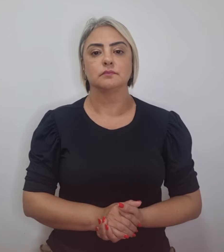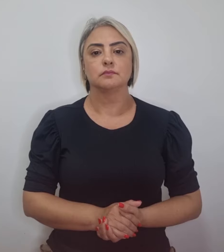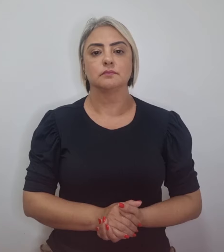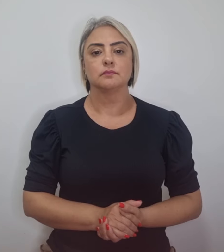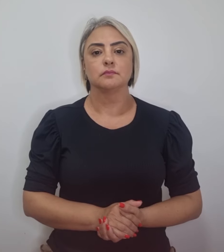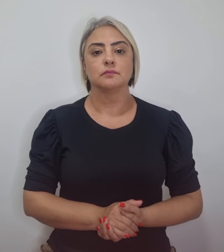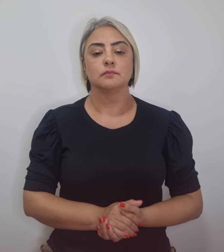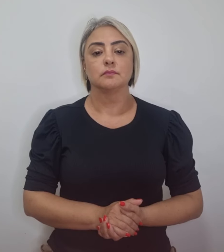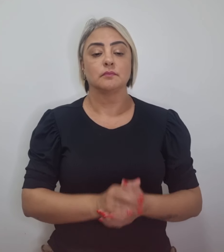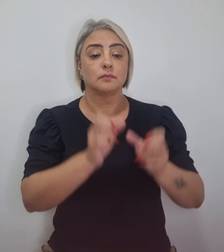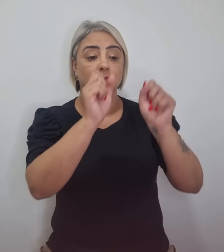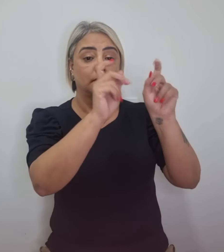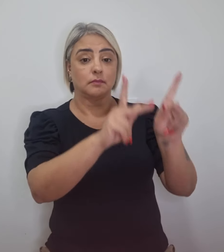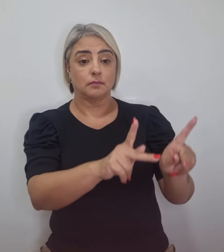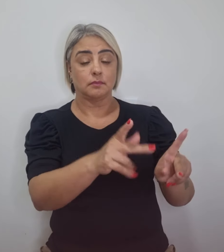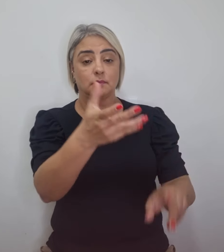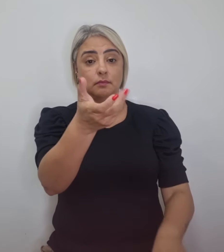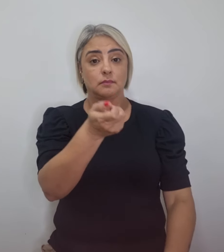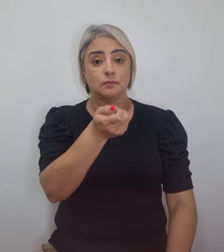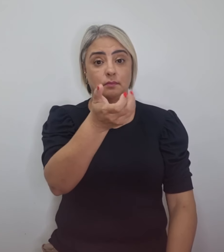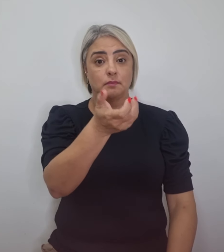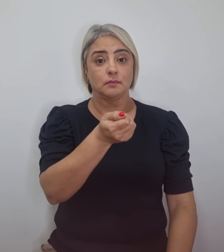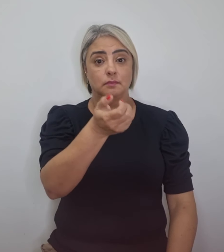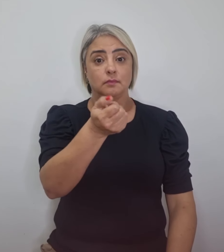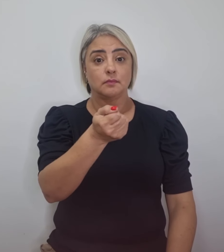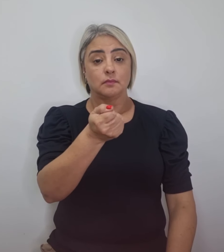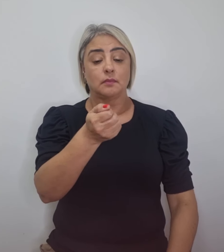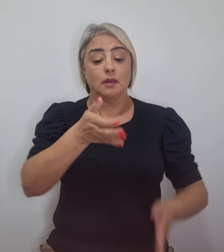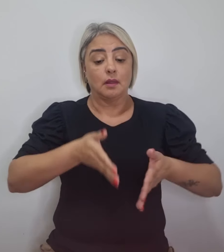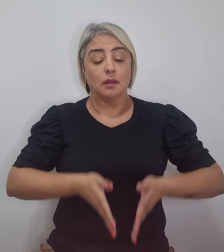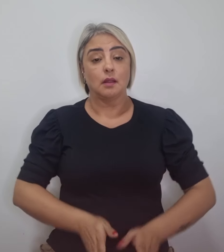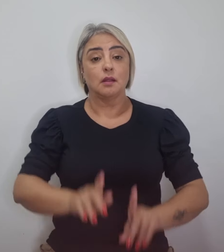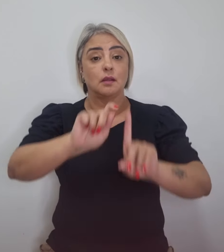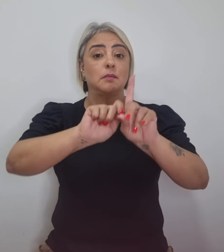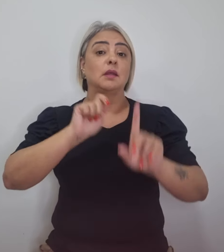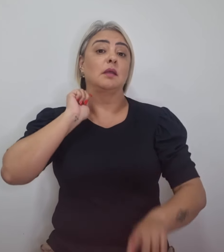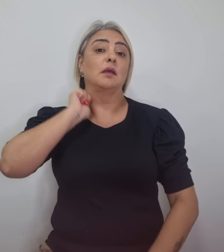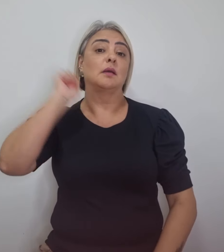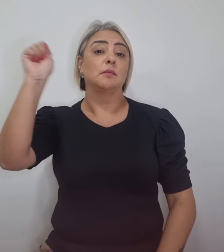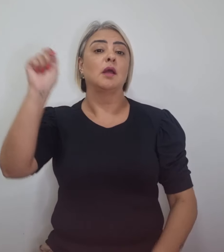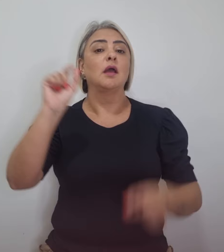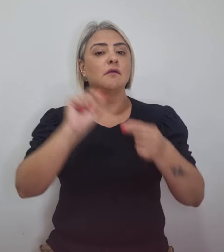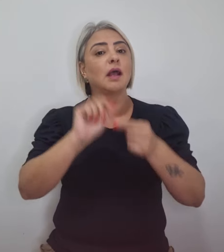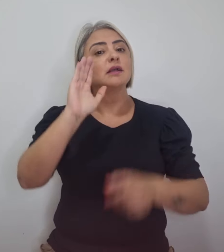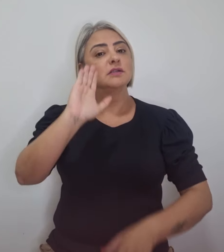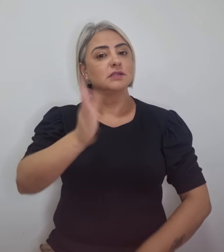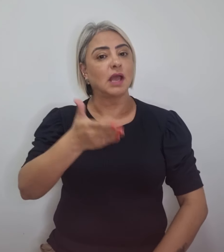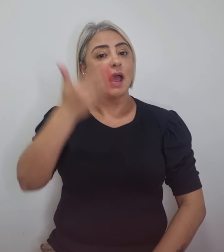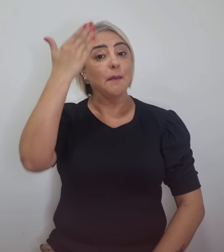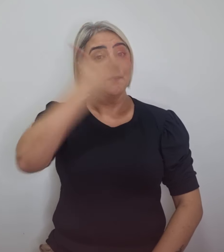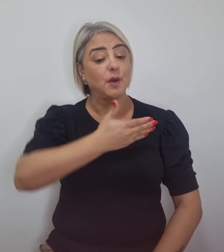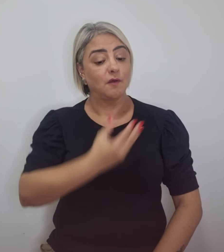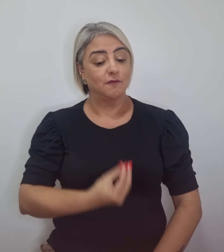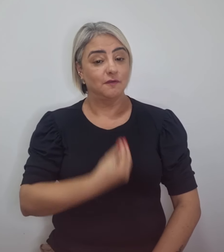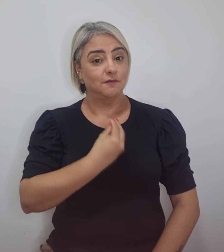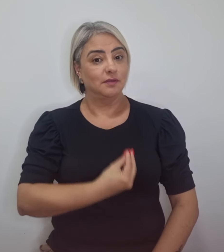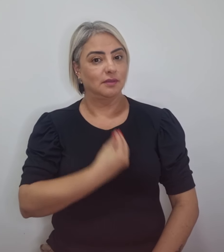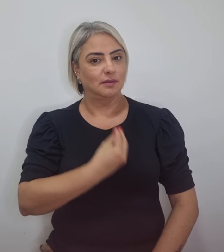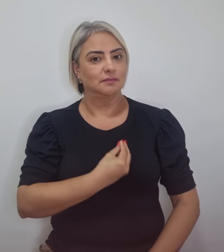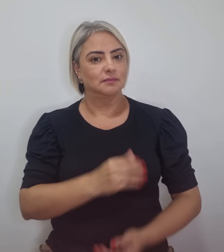Aposentados e pensionistas nascidos em abril, faça já a sua prova de vida. A